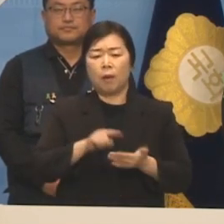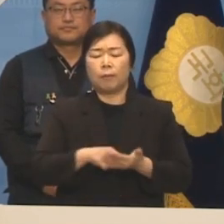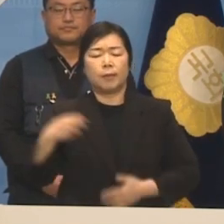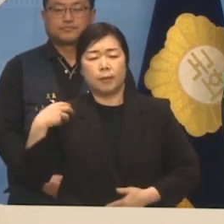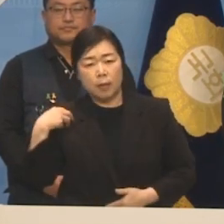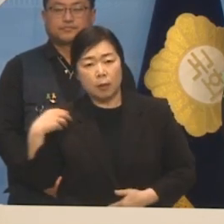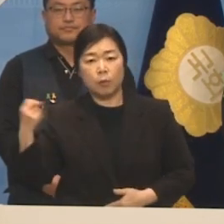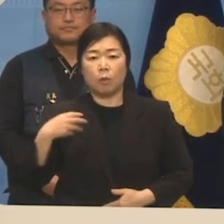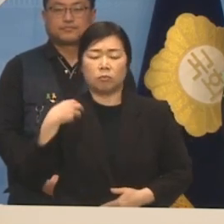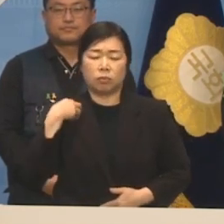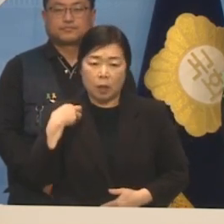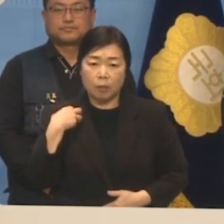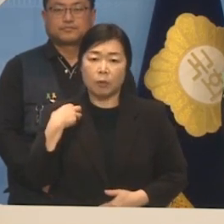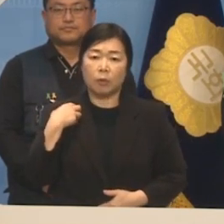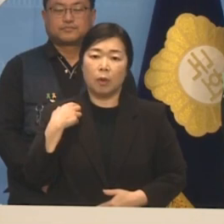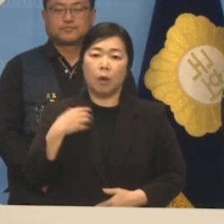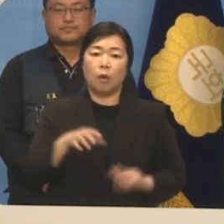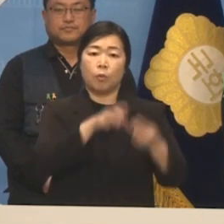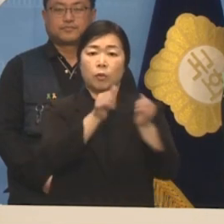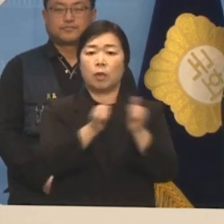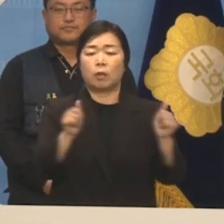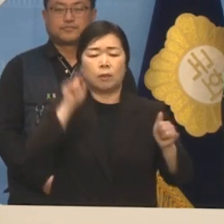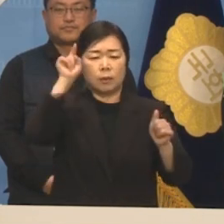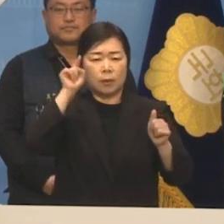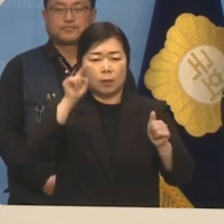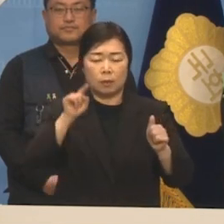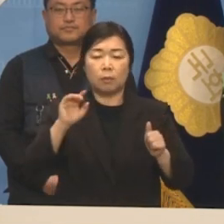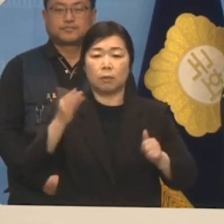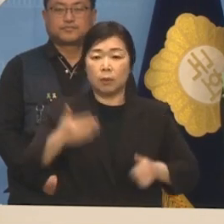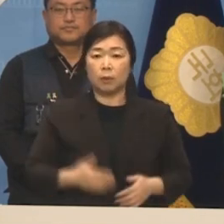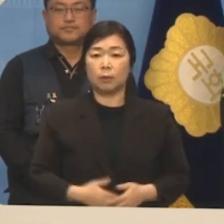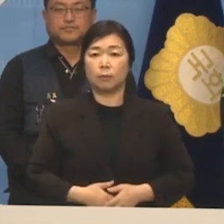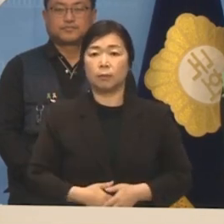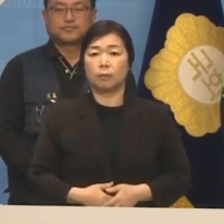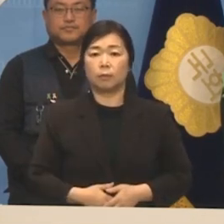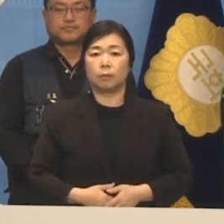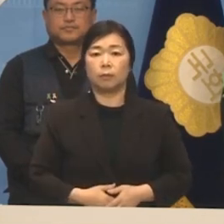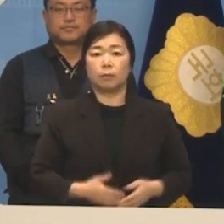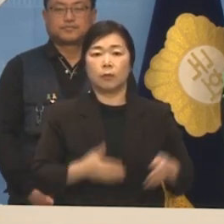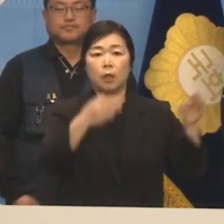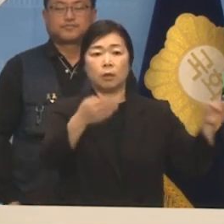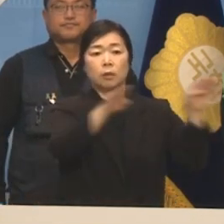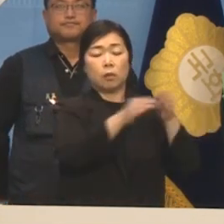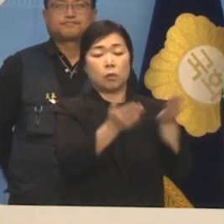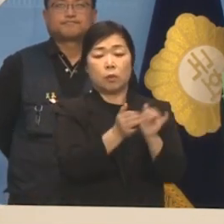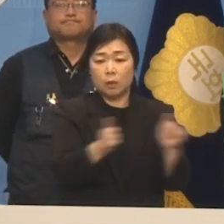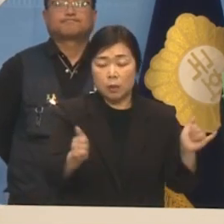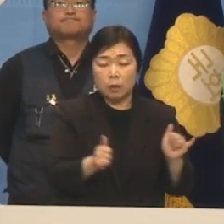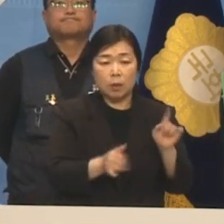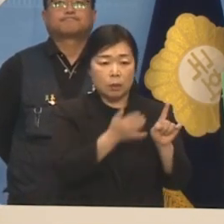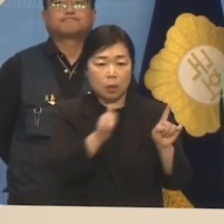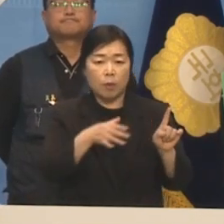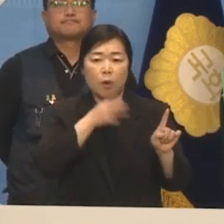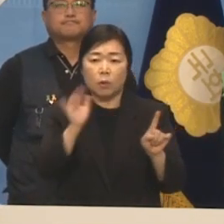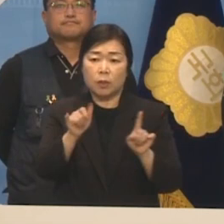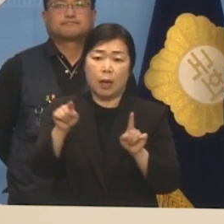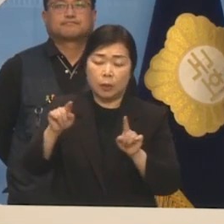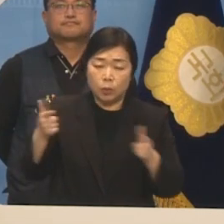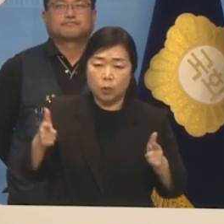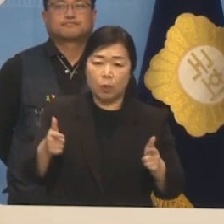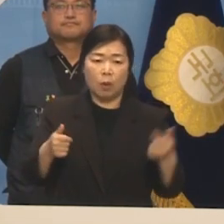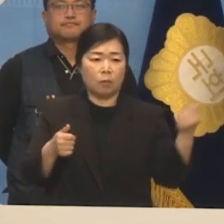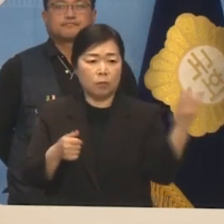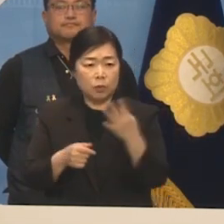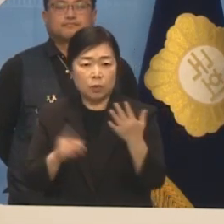책임감과 부담감은 요양보호사의 스트레스로 이어집니다. 시설 종사자 등은 한 명의 어르신이 아닌 여러